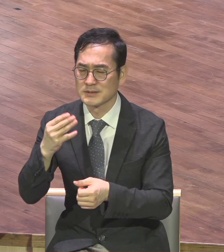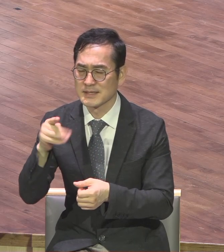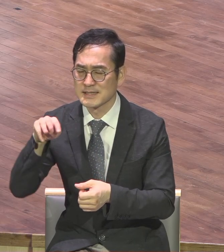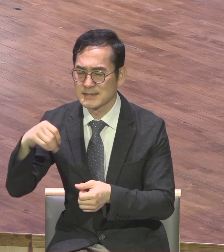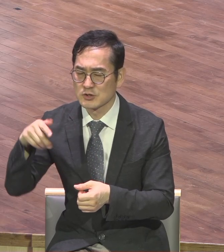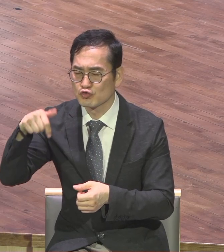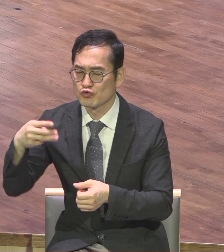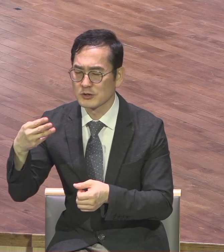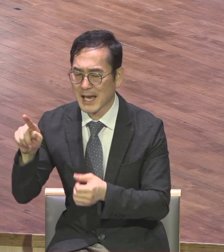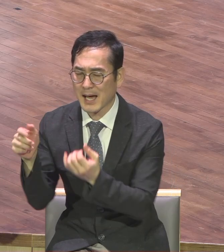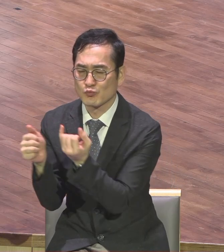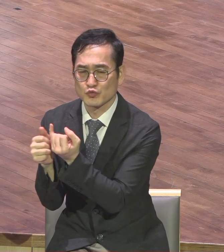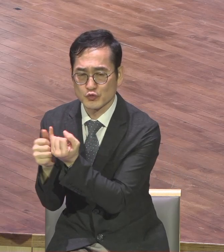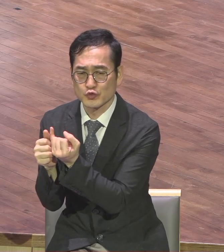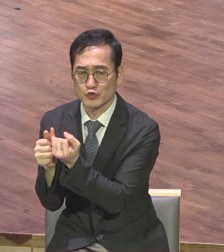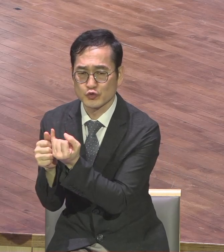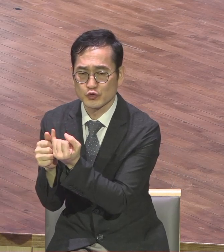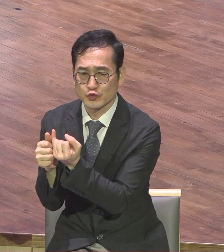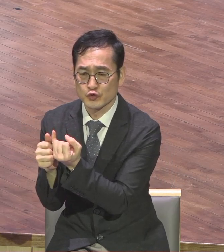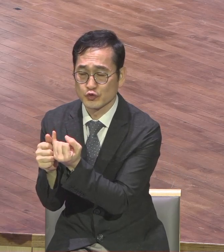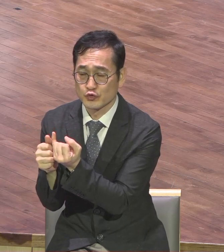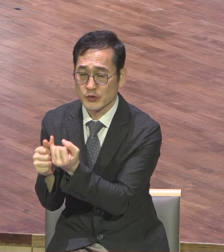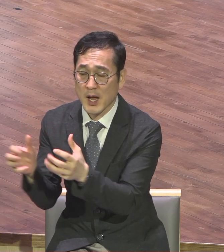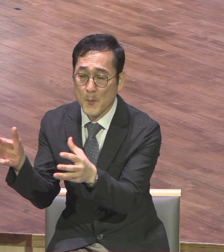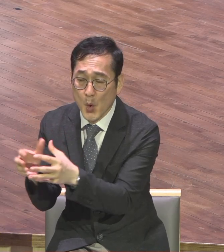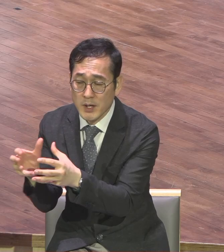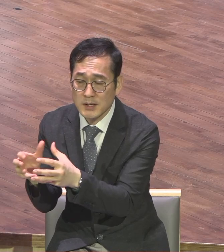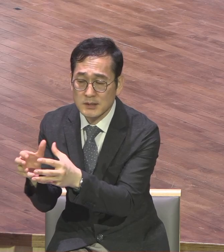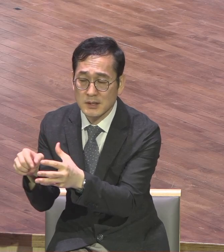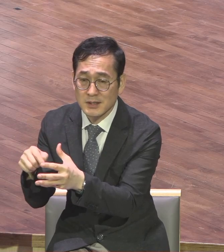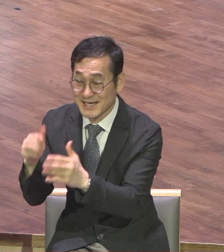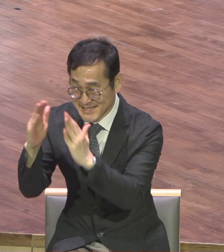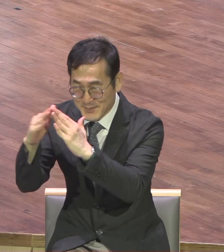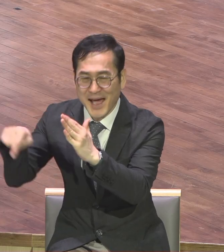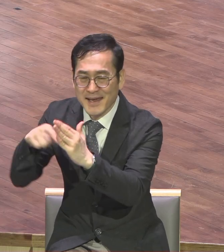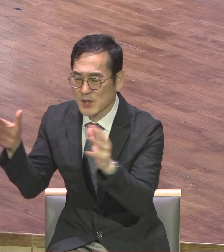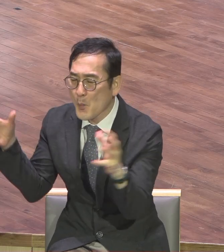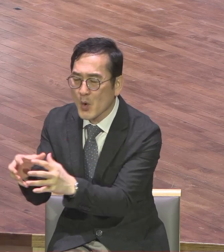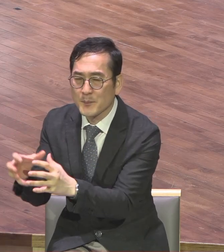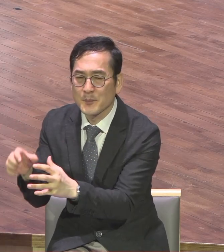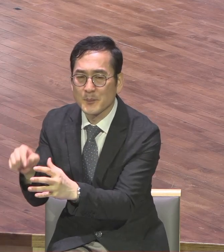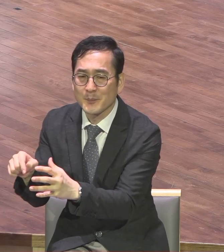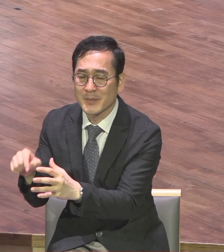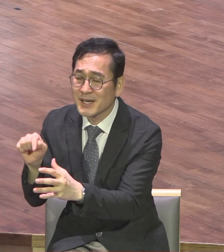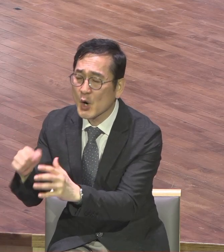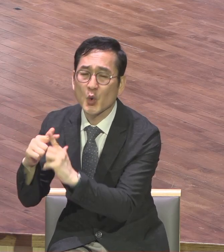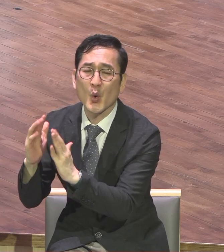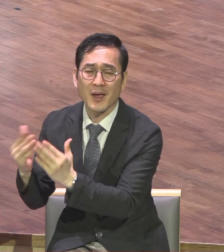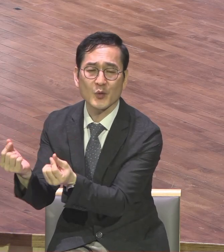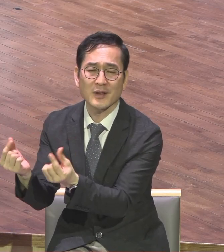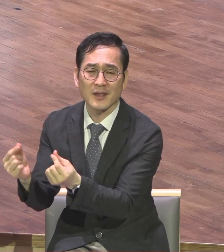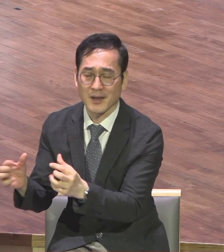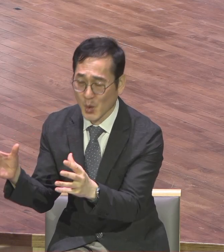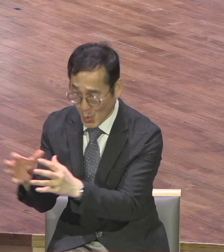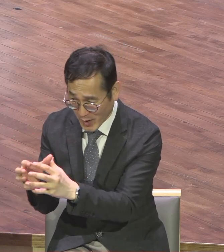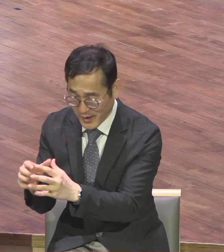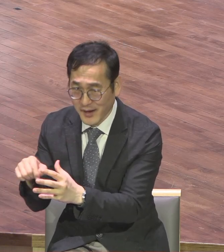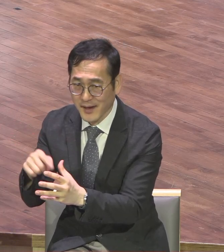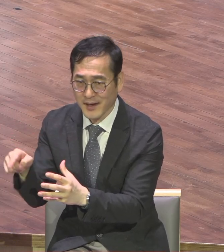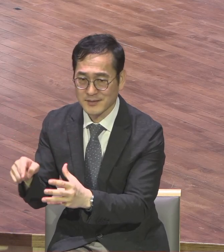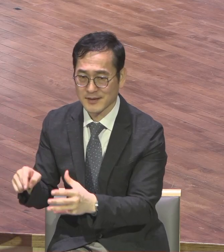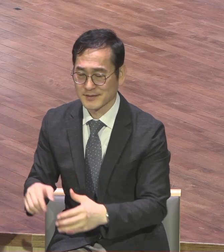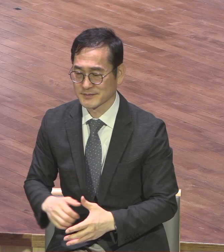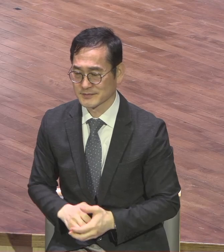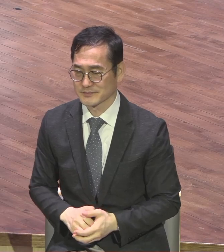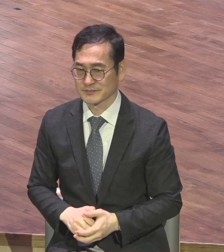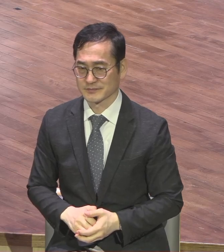집에 있는 교회에도 문안하라. 집이 미션입니다. 그게 문안 집으로 문안 그 교회거든요. 문안하라.